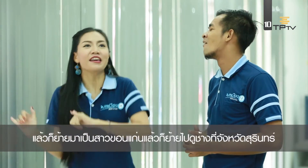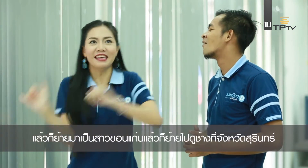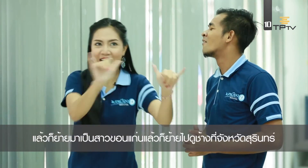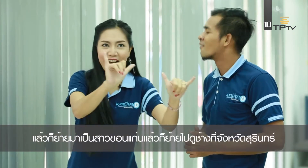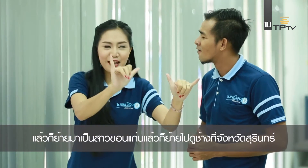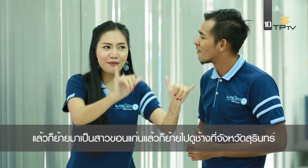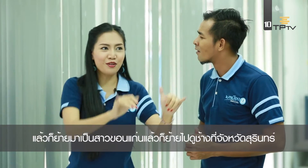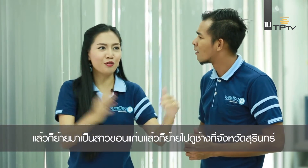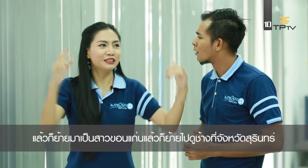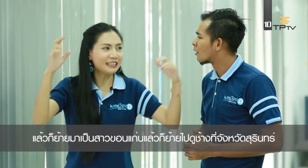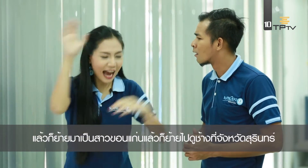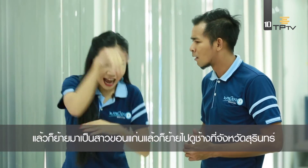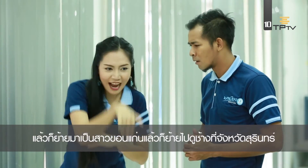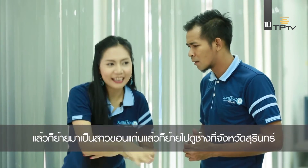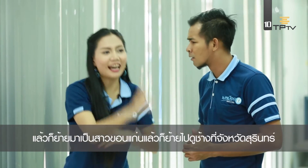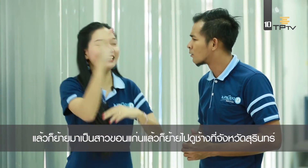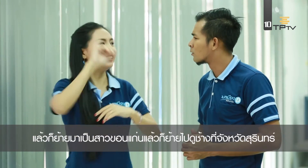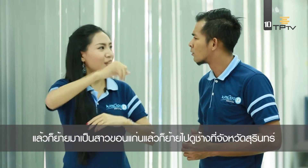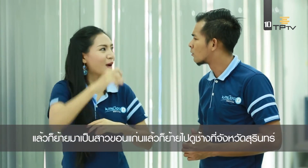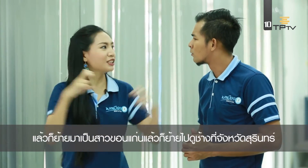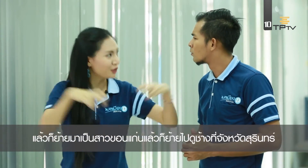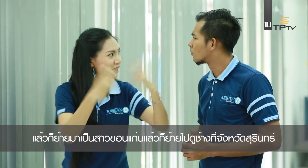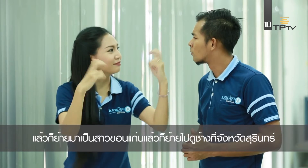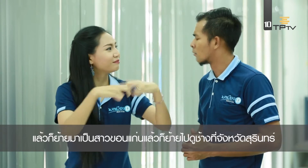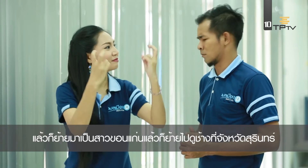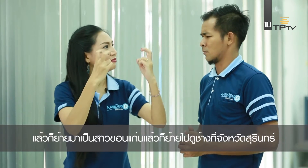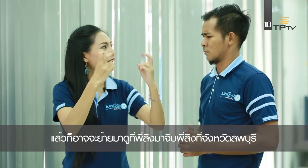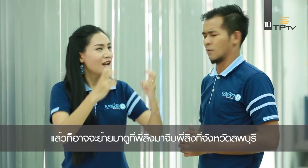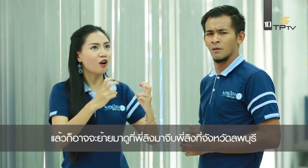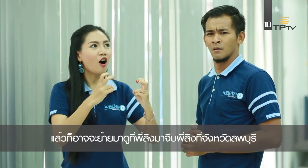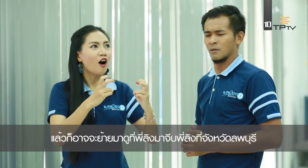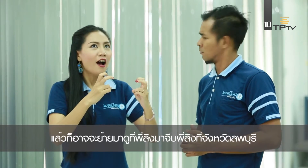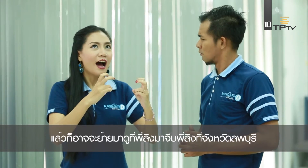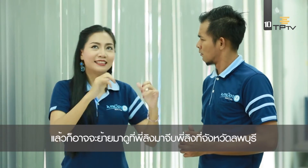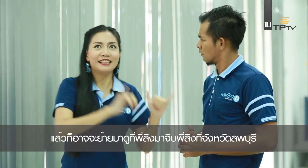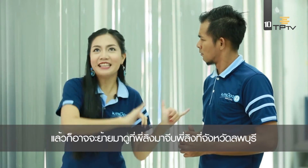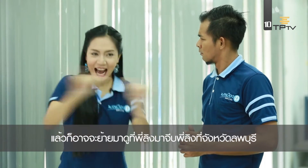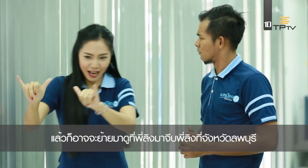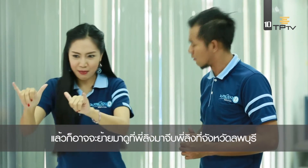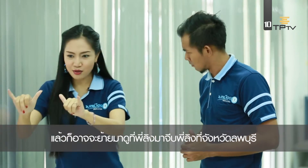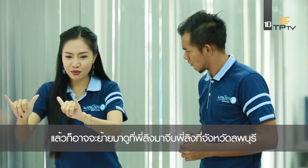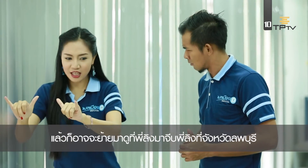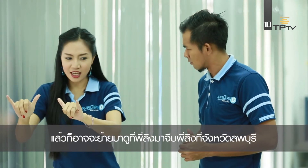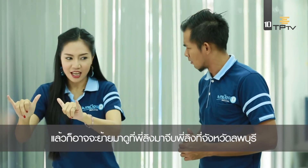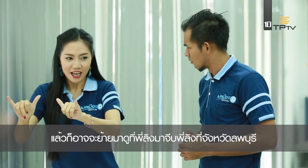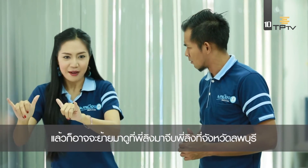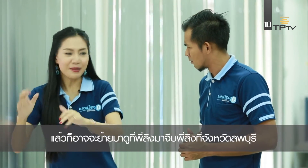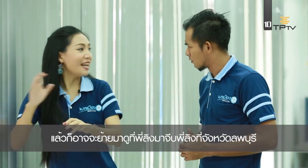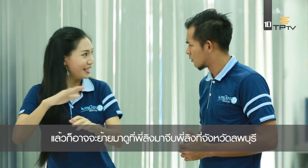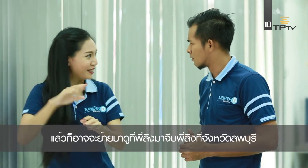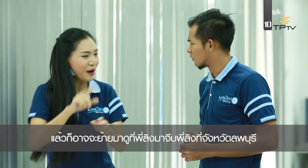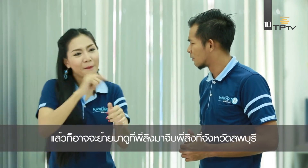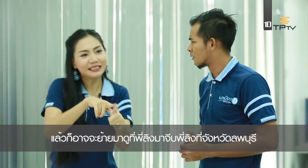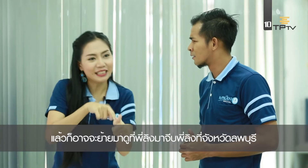ล้วก็ย้ายไปดูช้างนะคะที่จังหวัดสุรินทร์แล้วก็อาจจะย้ายมาดูที่